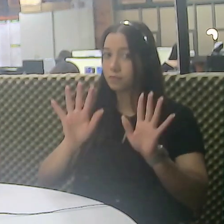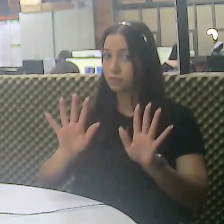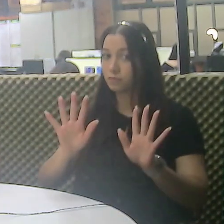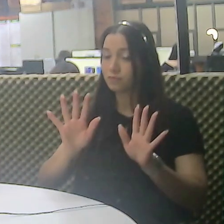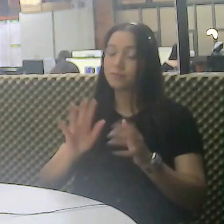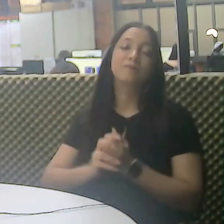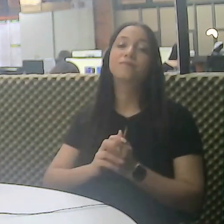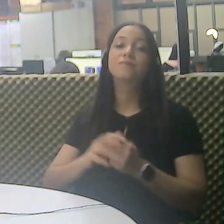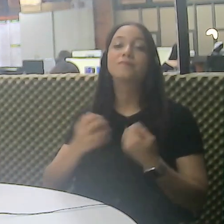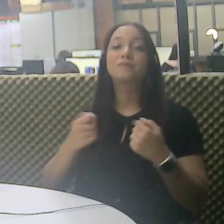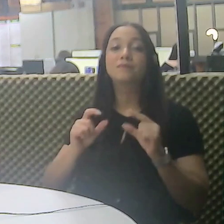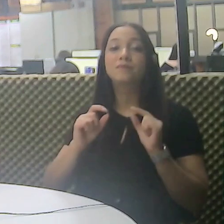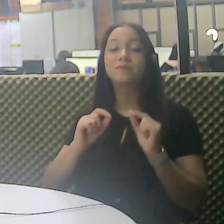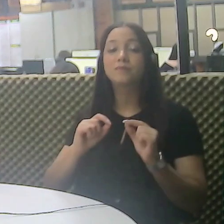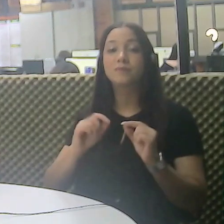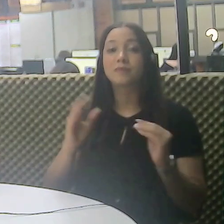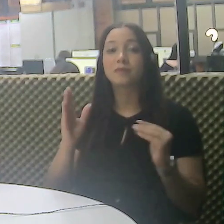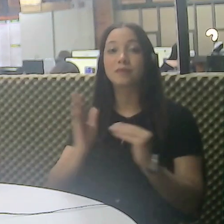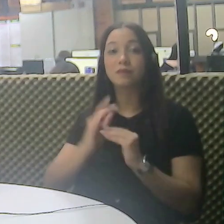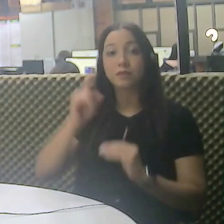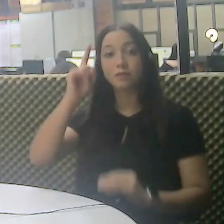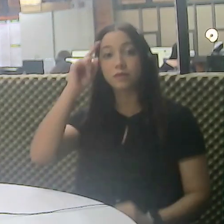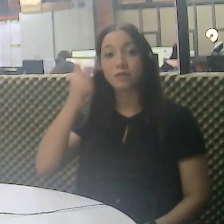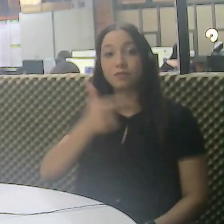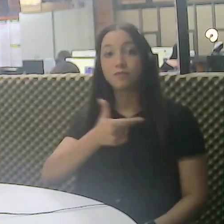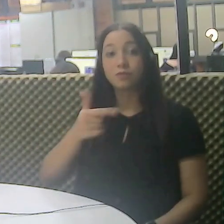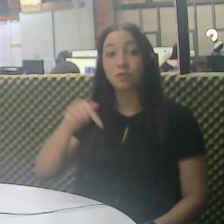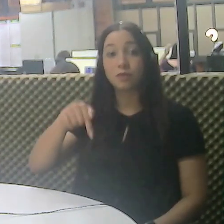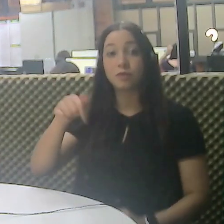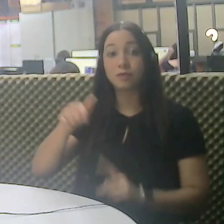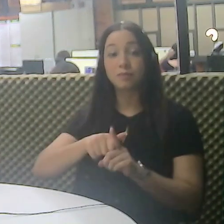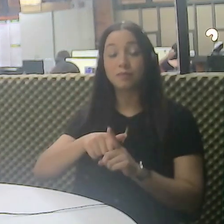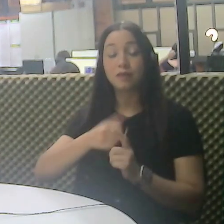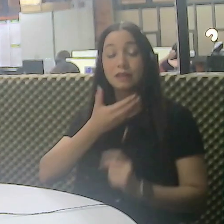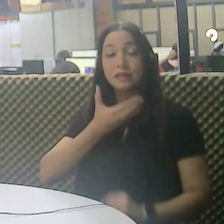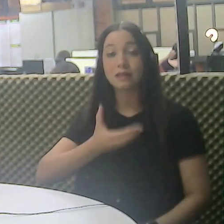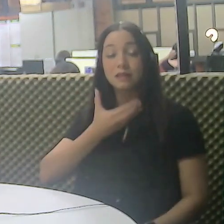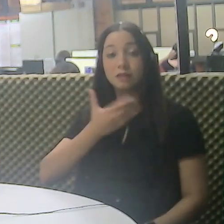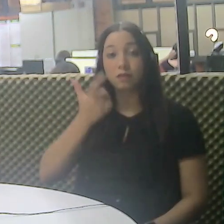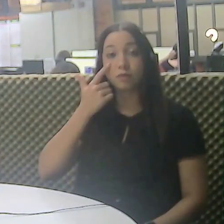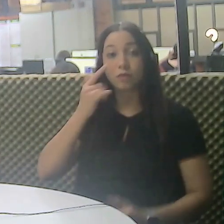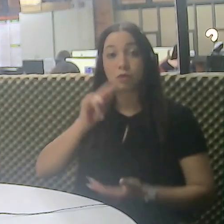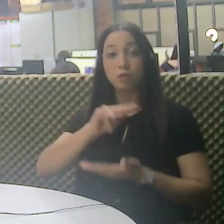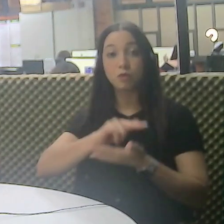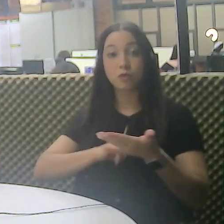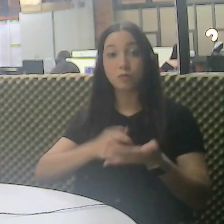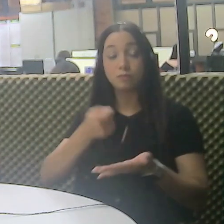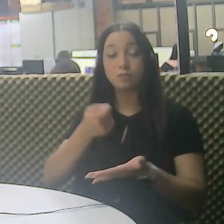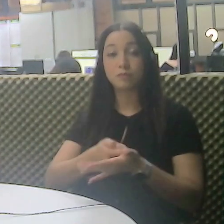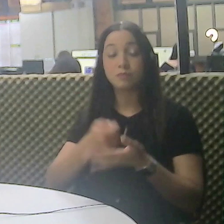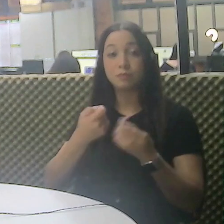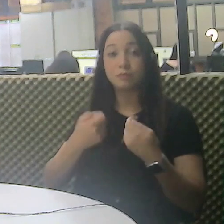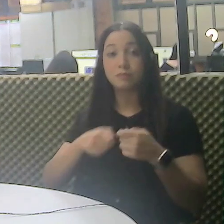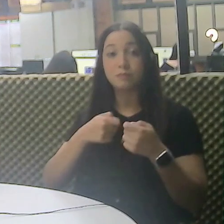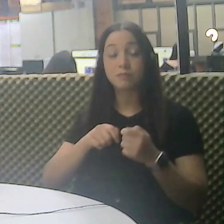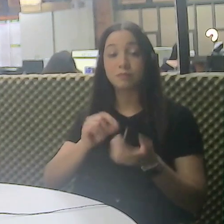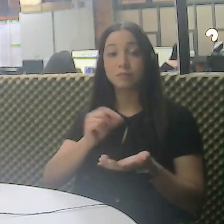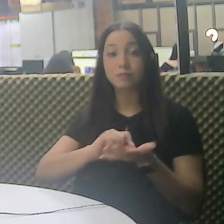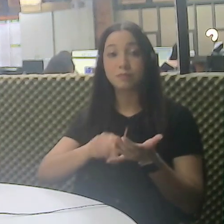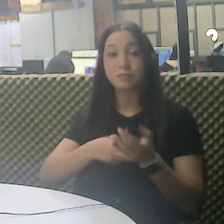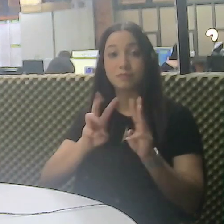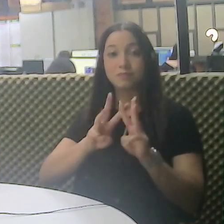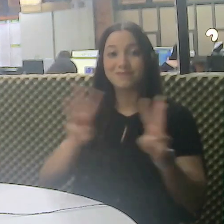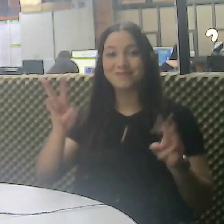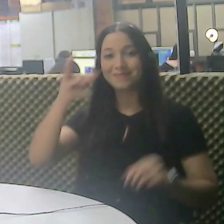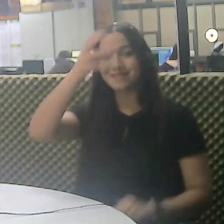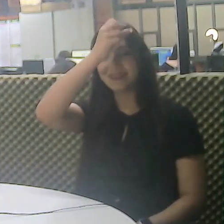o procedimento deve ser realizado até o dia 22 deste mês de dezembro. Confira os documentos exigidos na hora da matrícula no portal